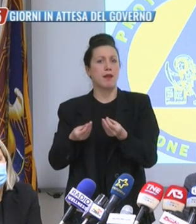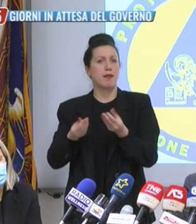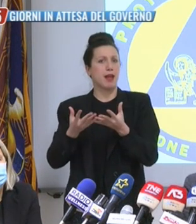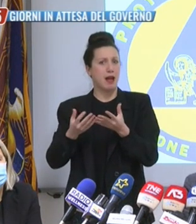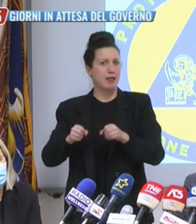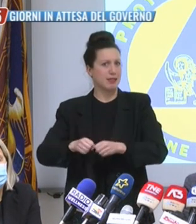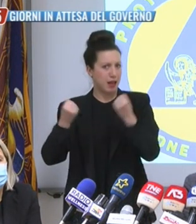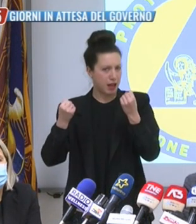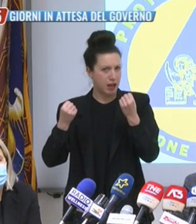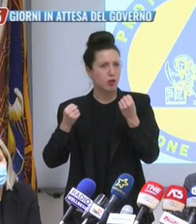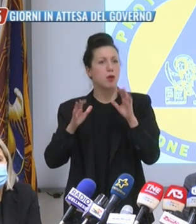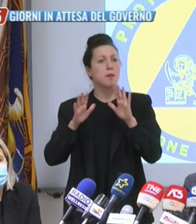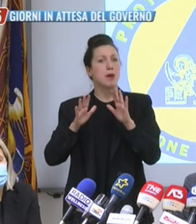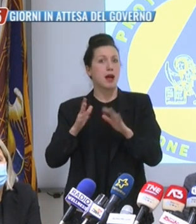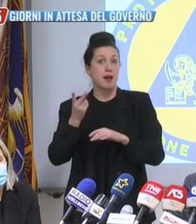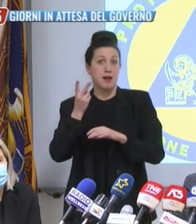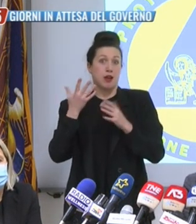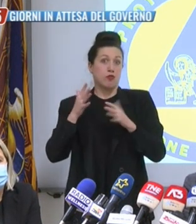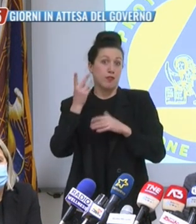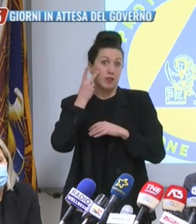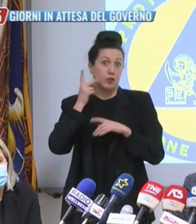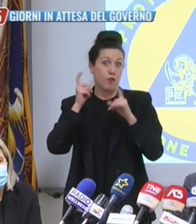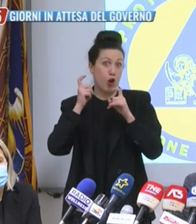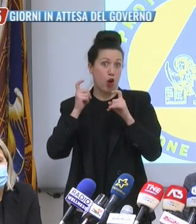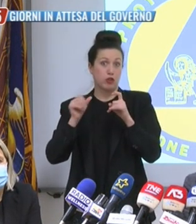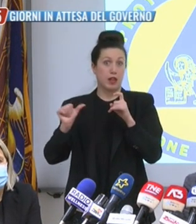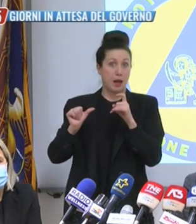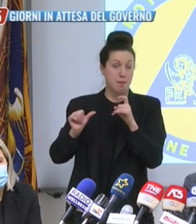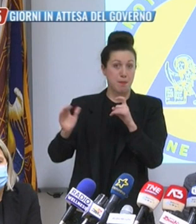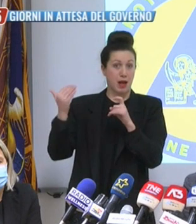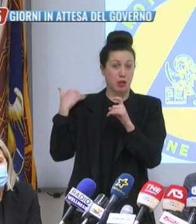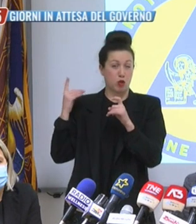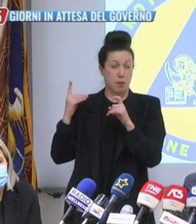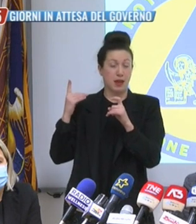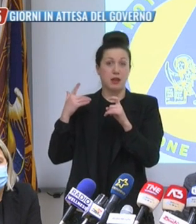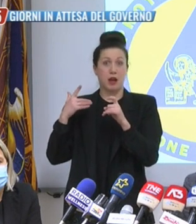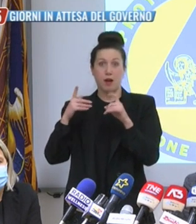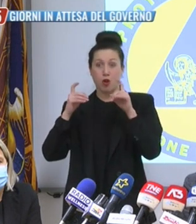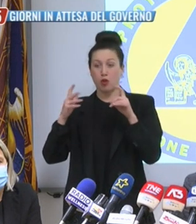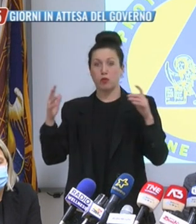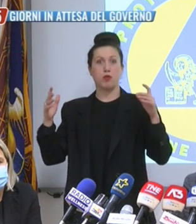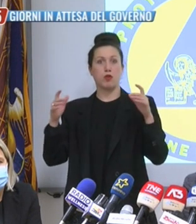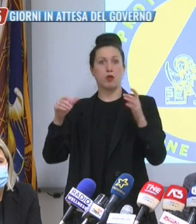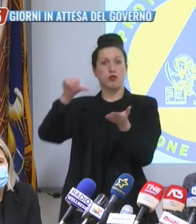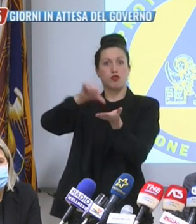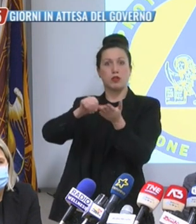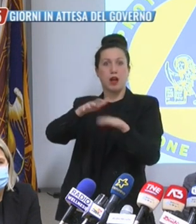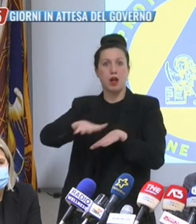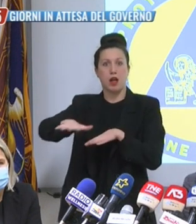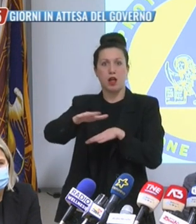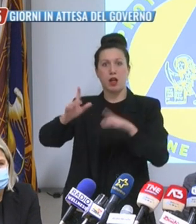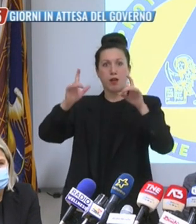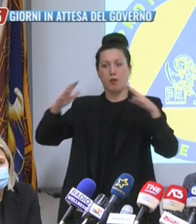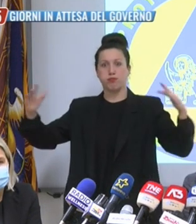che già sabato, viste le immagini delle piazze straaffollate, chiedeva alla regione un intervento di coordinamento, per esempio nella chiusura dei